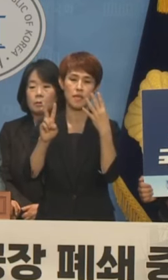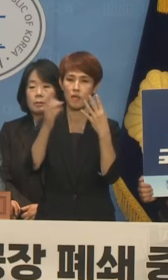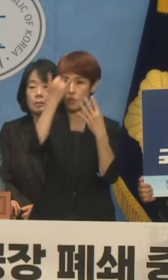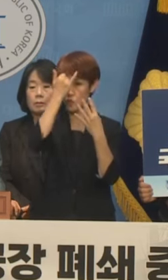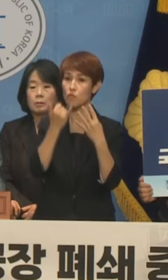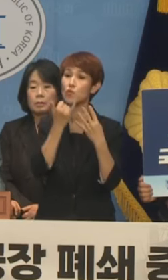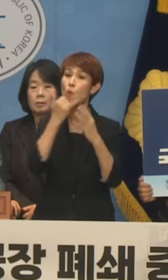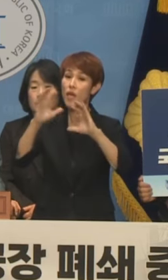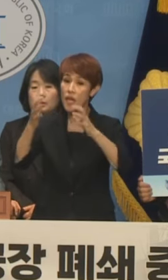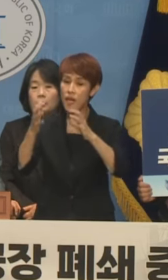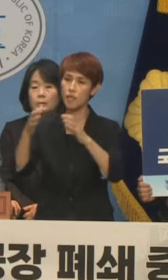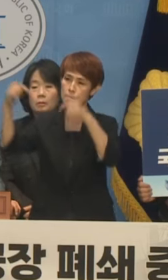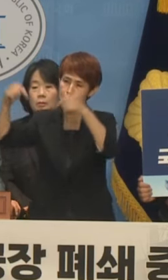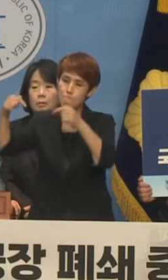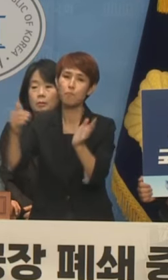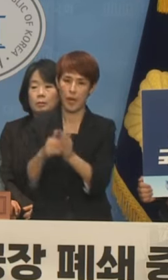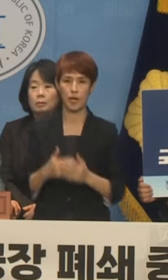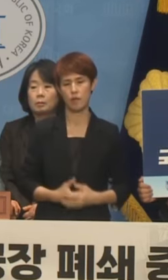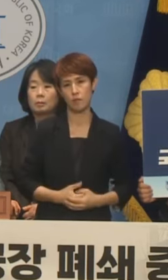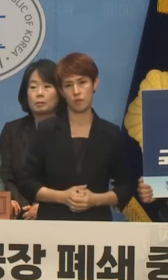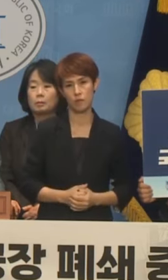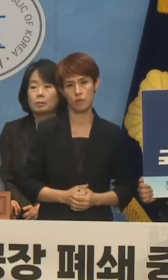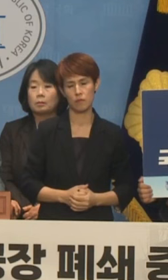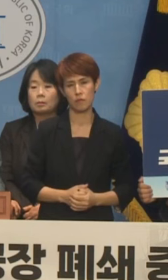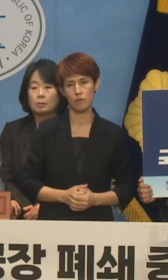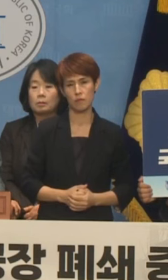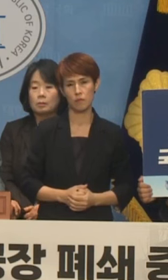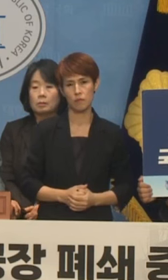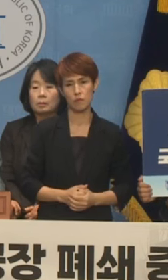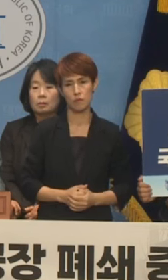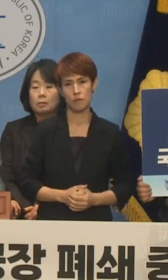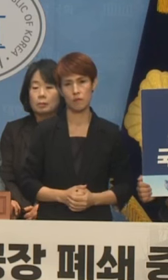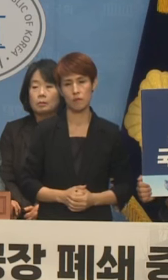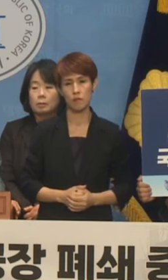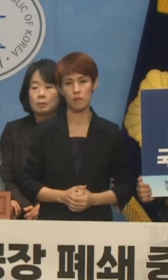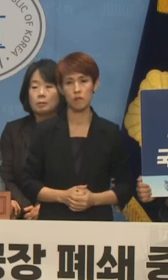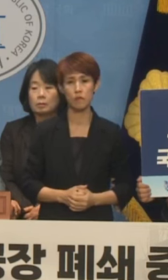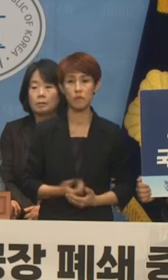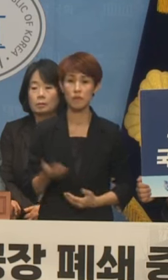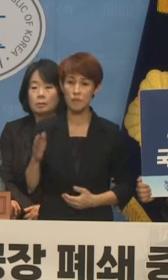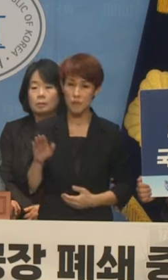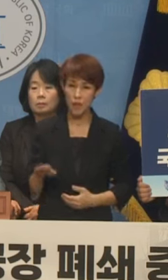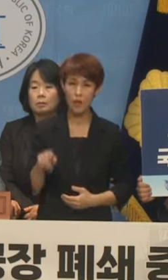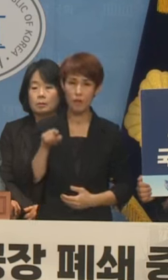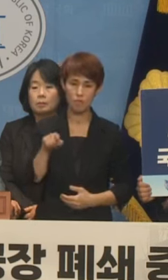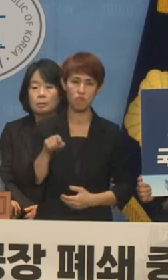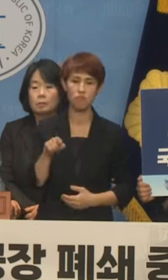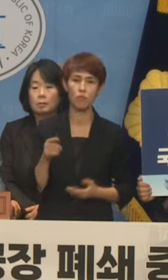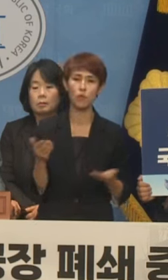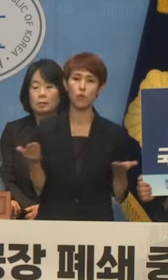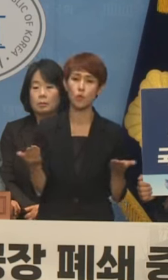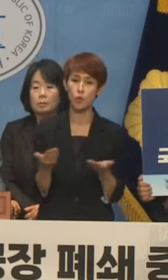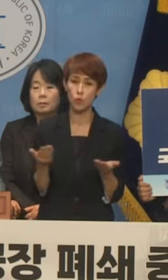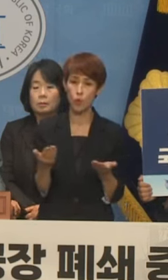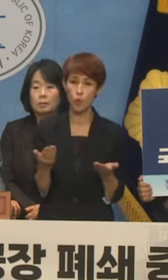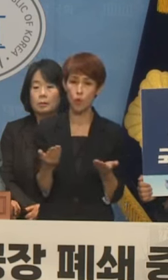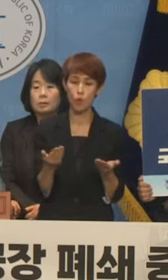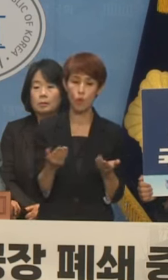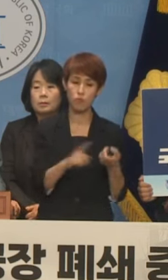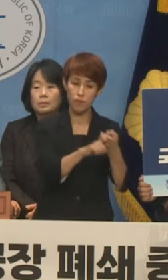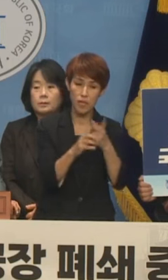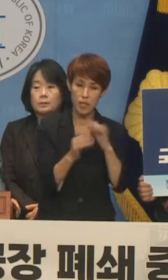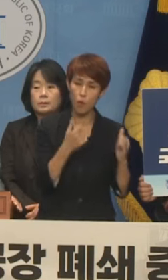교섭을 진행하기도 했습니다. 그러나 이 자리에서도 역시 노동조합의 요구는 무시하고